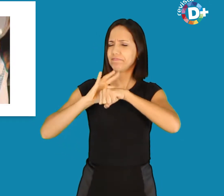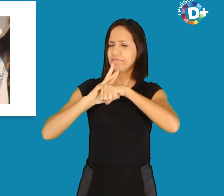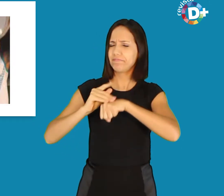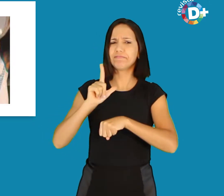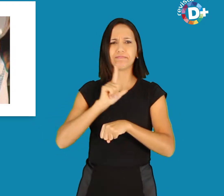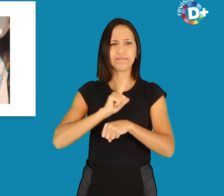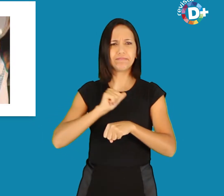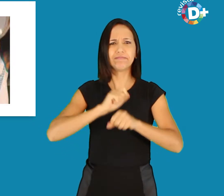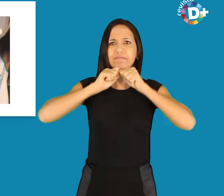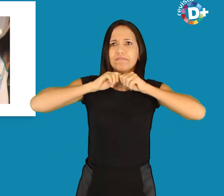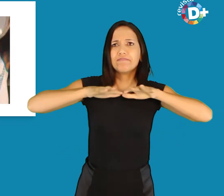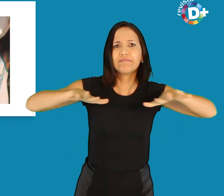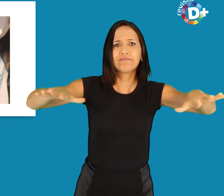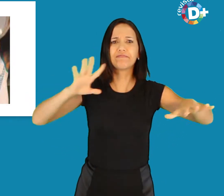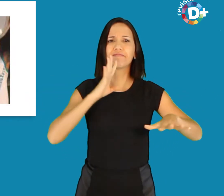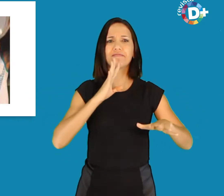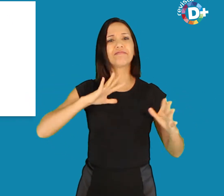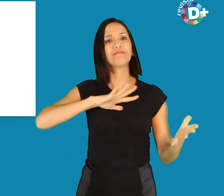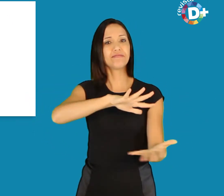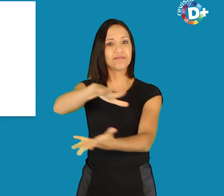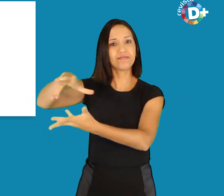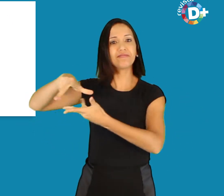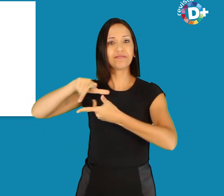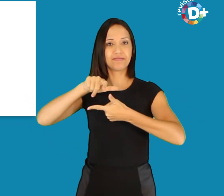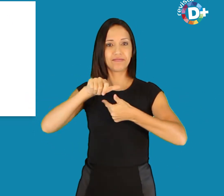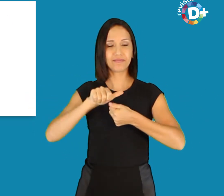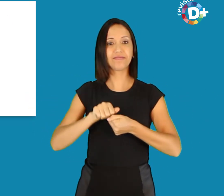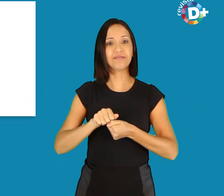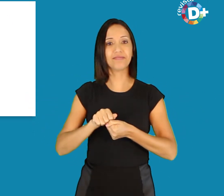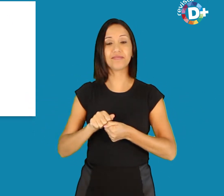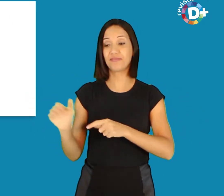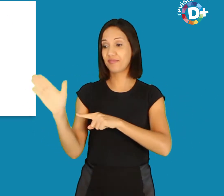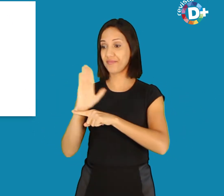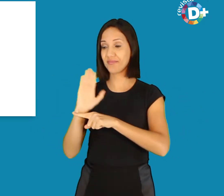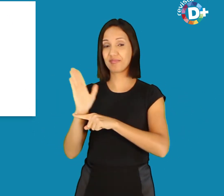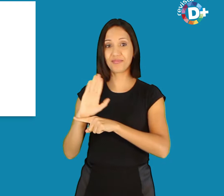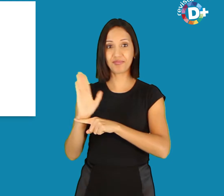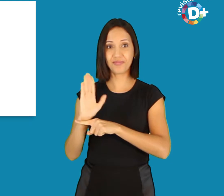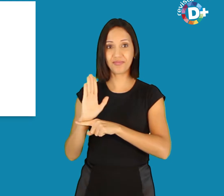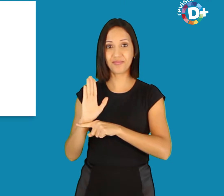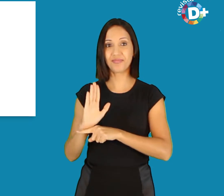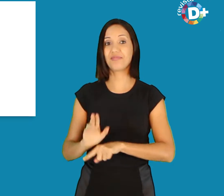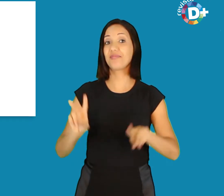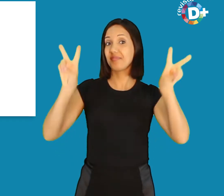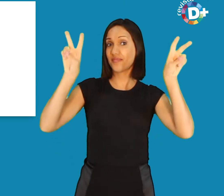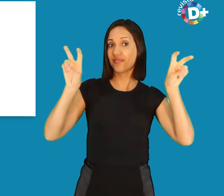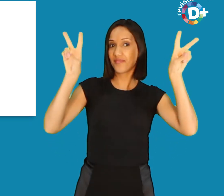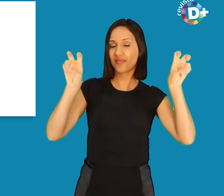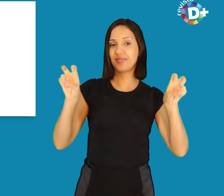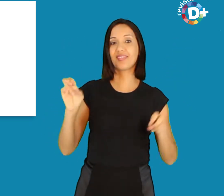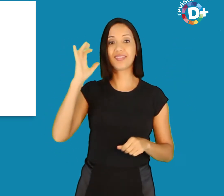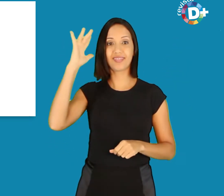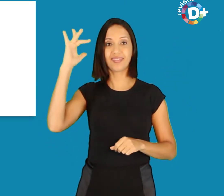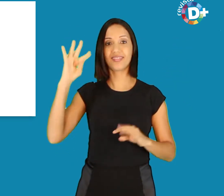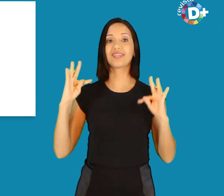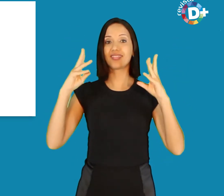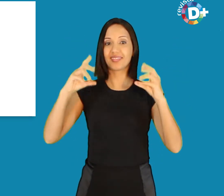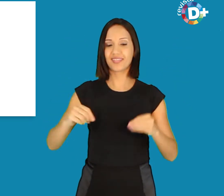for verdade ficasse mais conhecida mundialmente foi o filme a teoria de tudo e 2014 sobre a vida do físico inglês